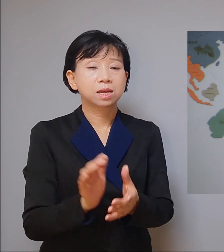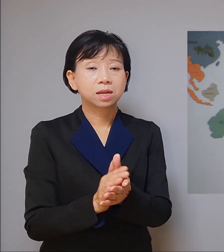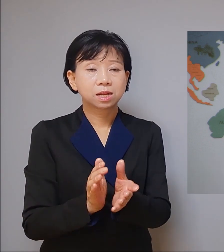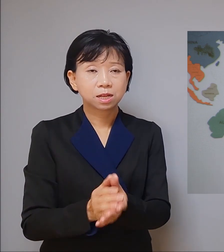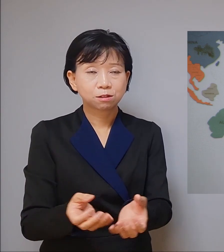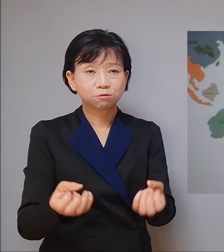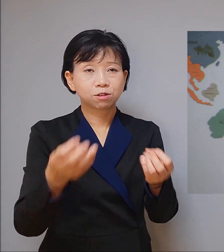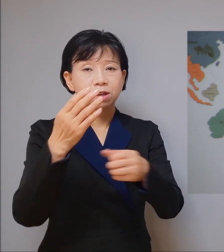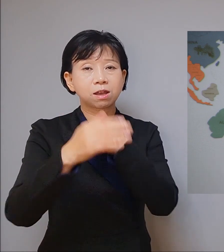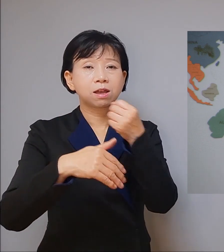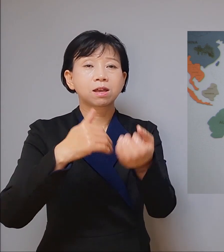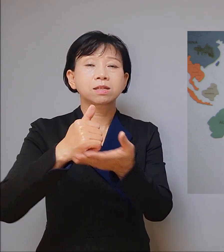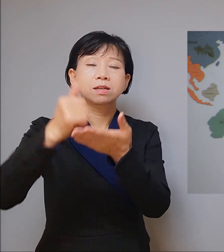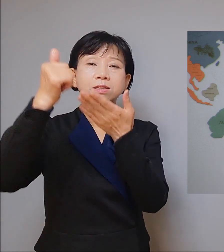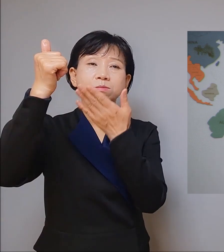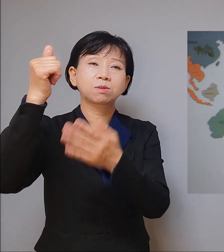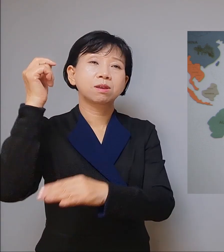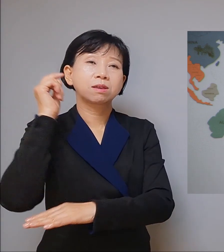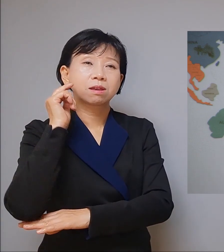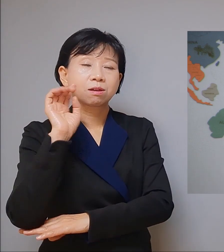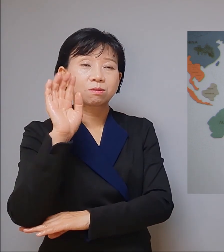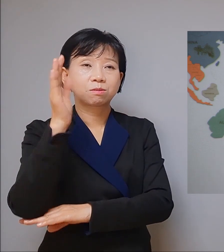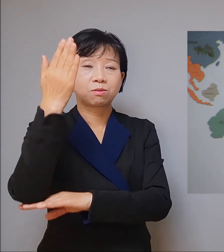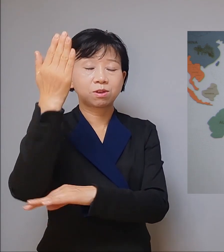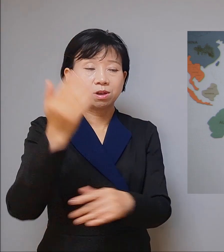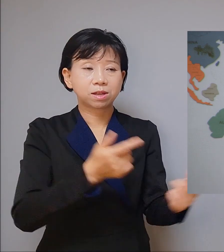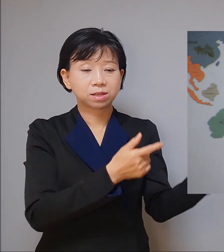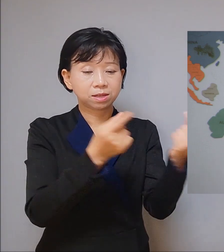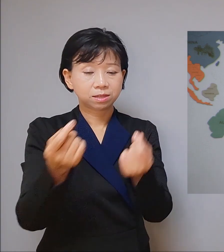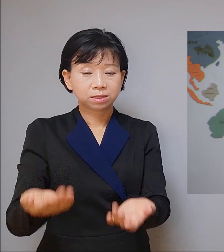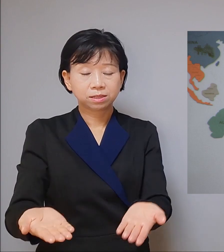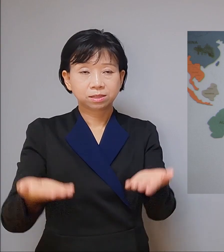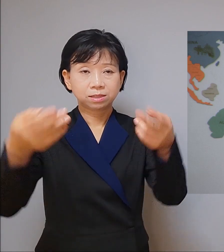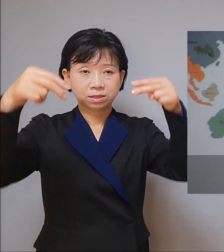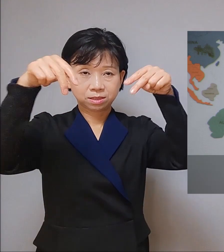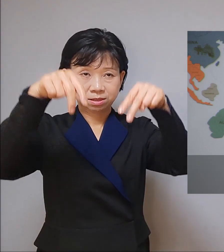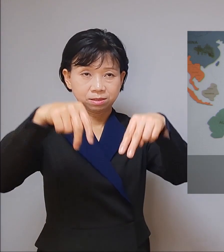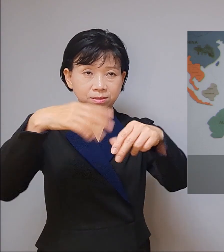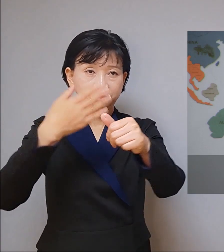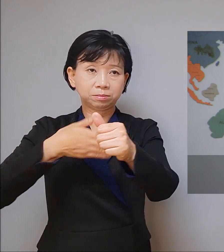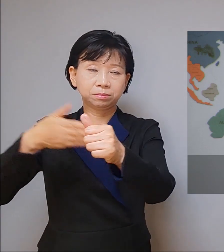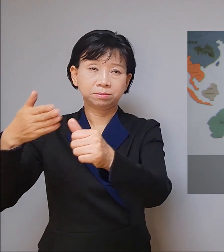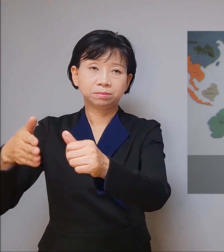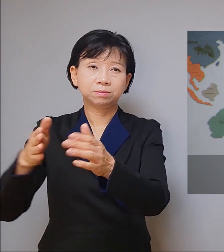할렐루야, 할렐루야. 하나님께 영광입니다. 우리 다 일어나시겠습니다.